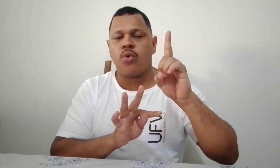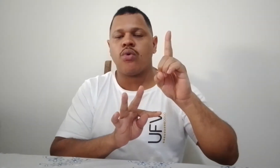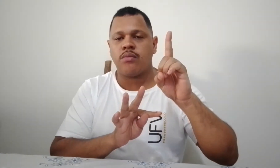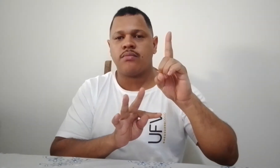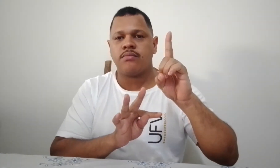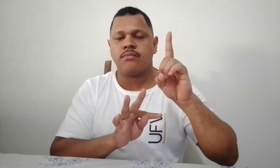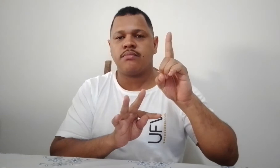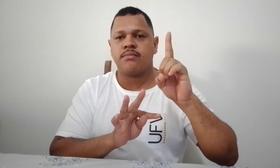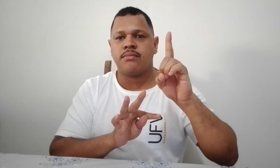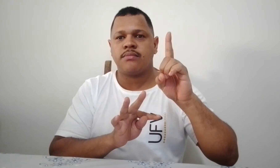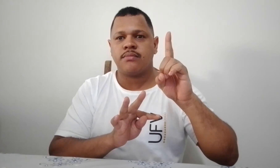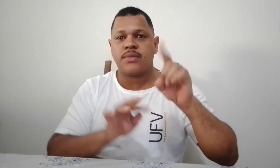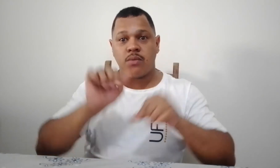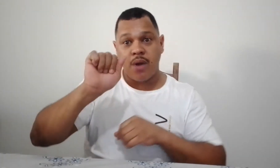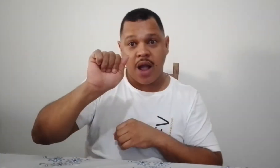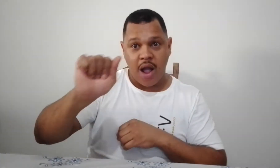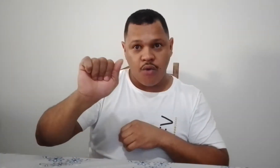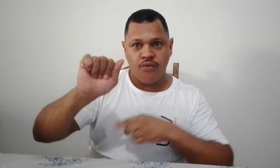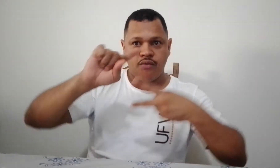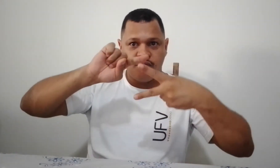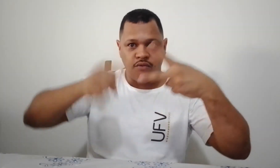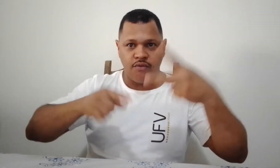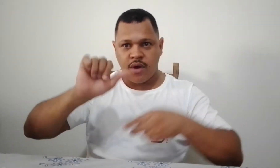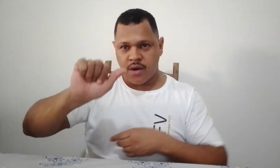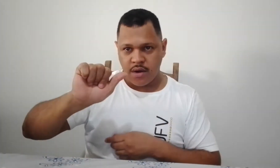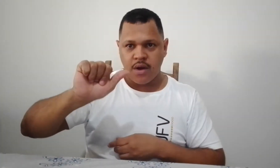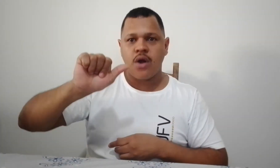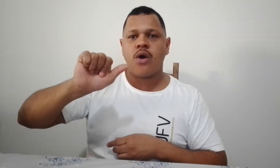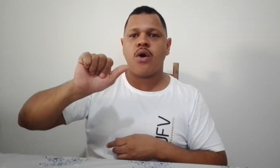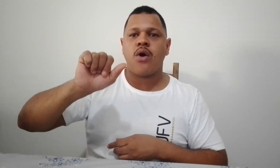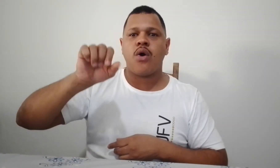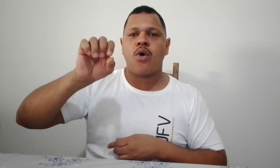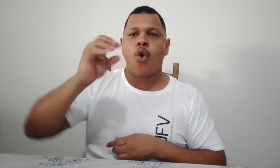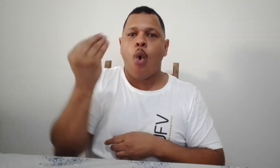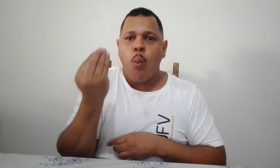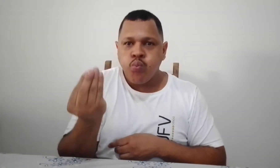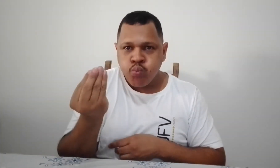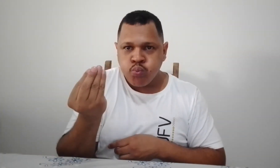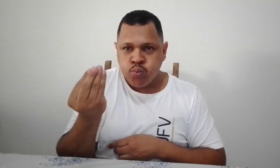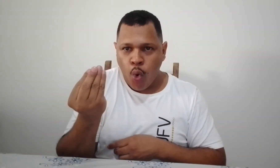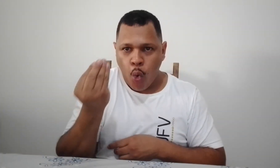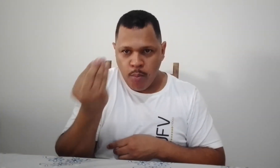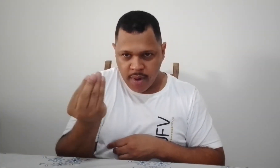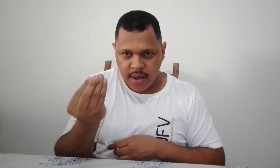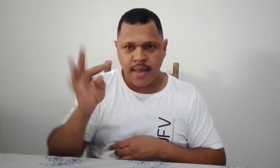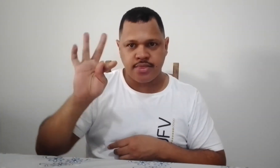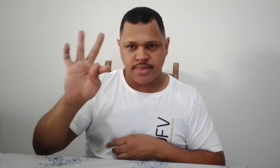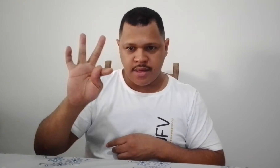alfa vale ômega t, onde ômega é a velocidade angular.